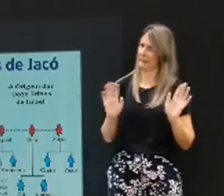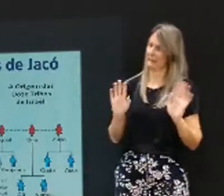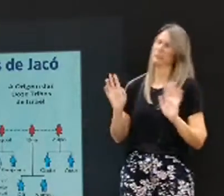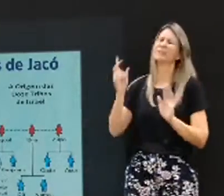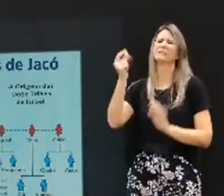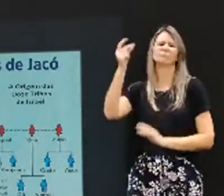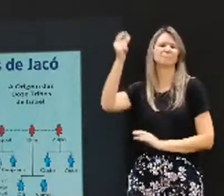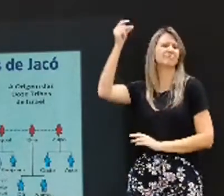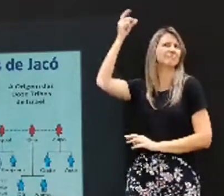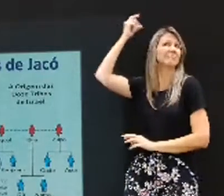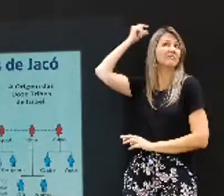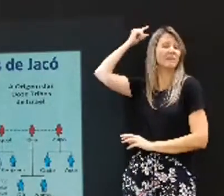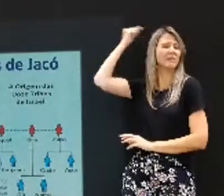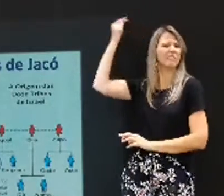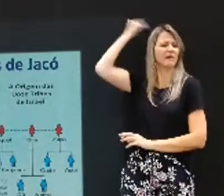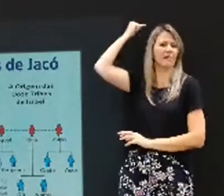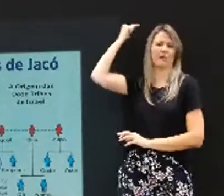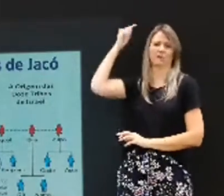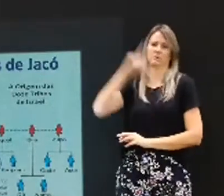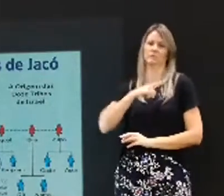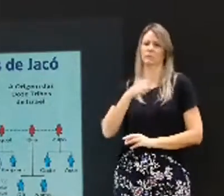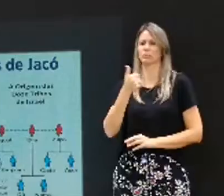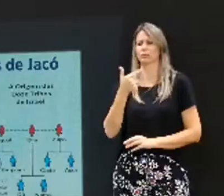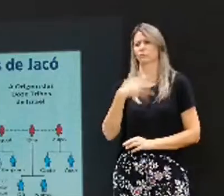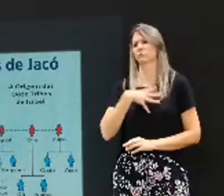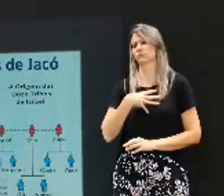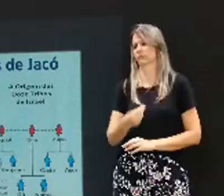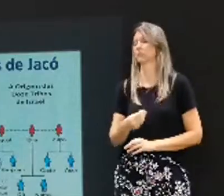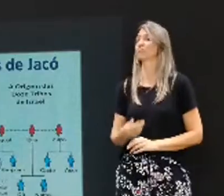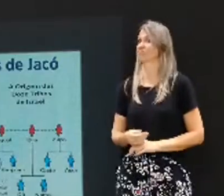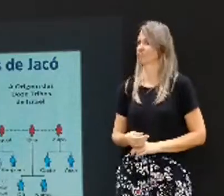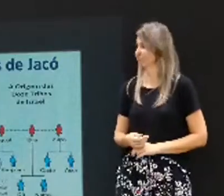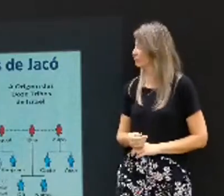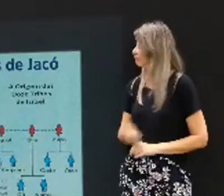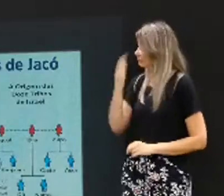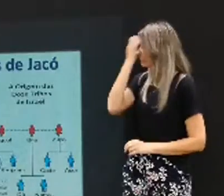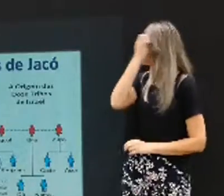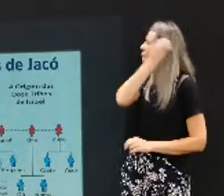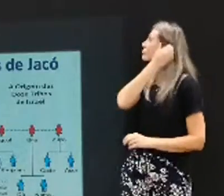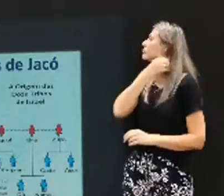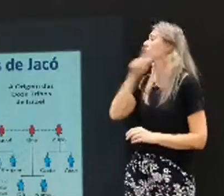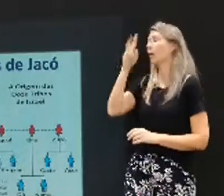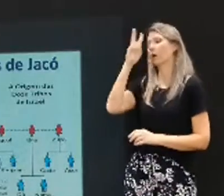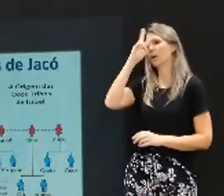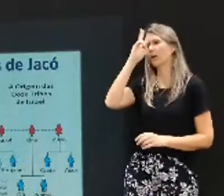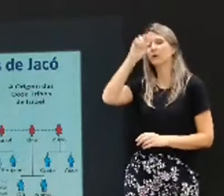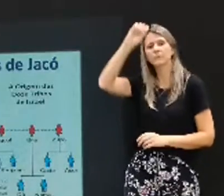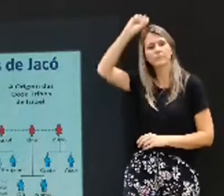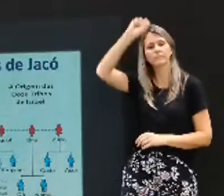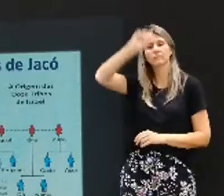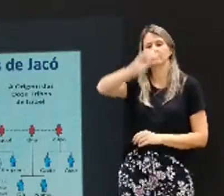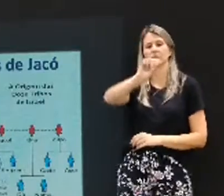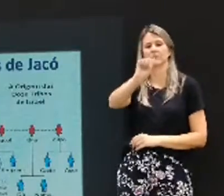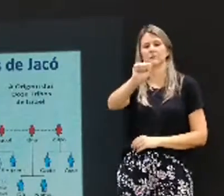coisa. Isso era costume de antigamente, né? Tinham 12 filhos, as famílias tinham. Então, a